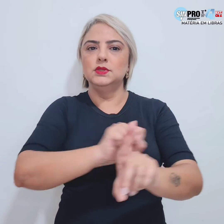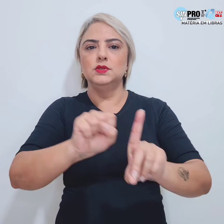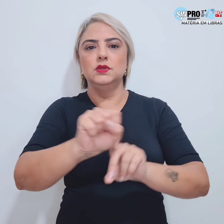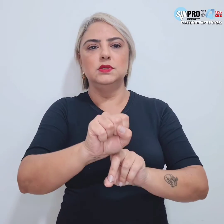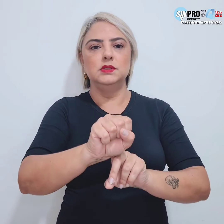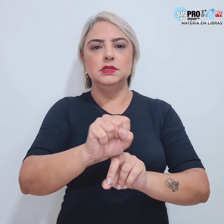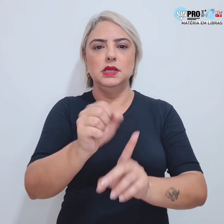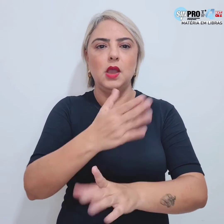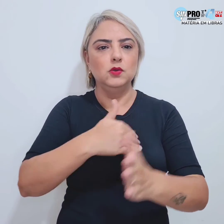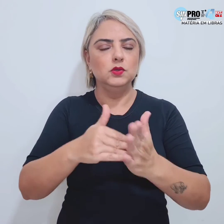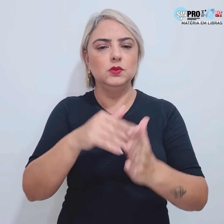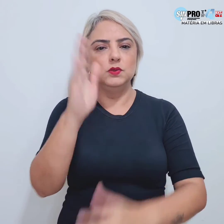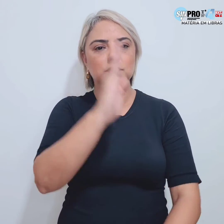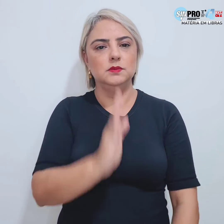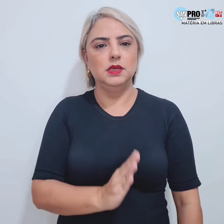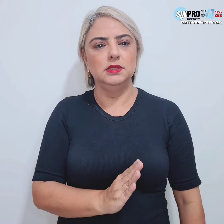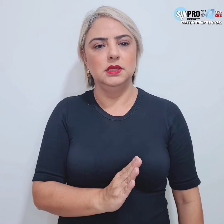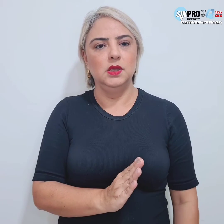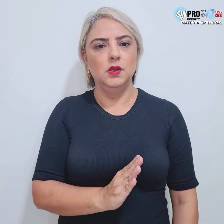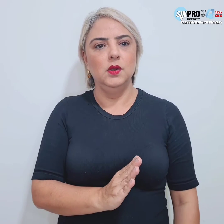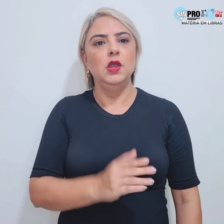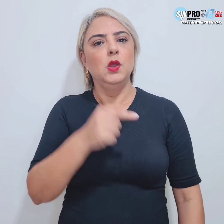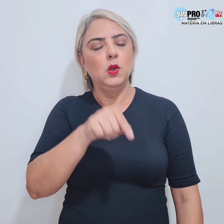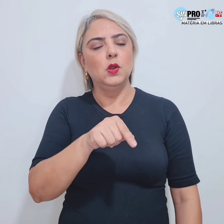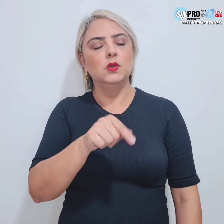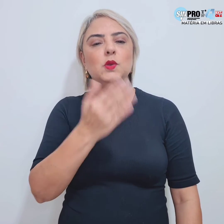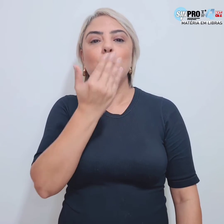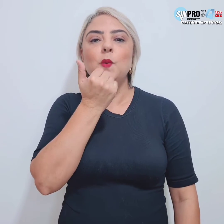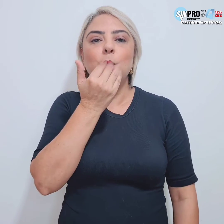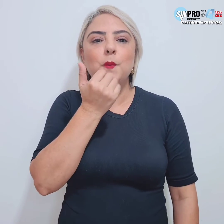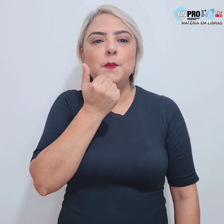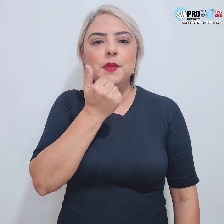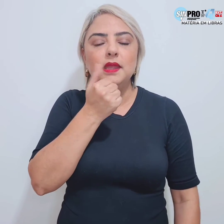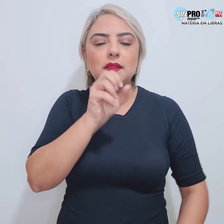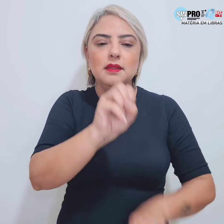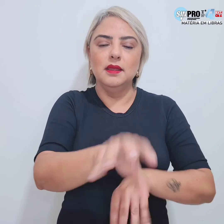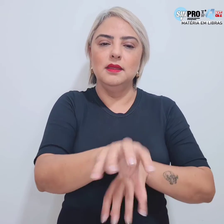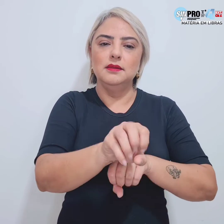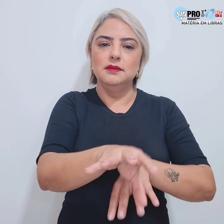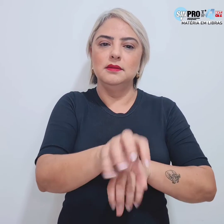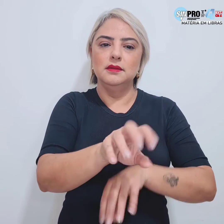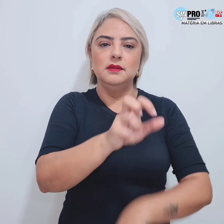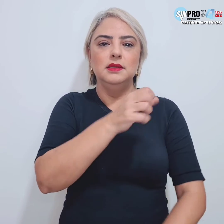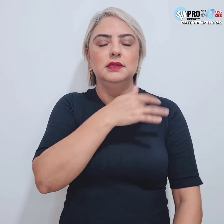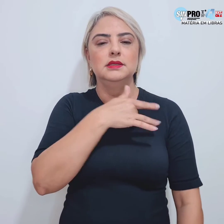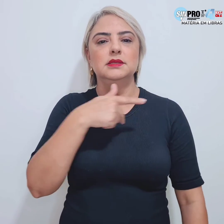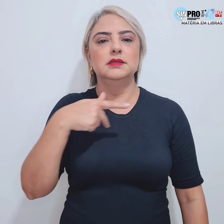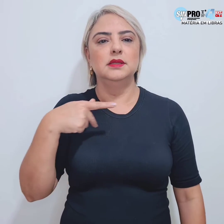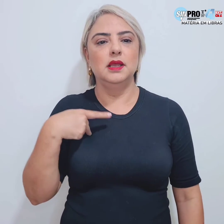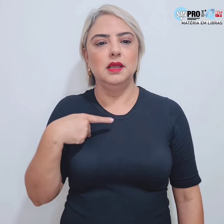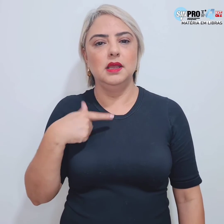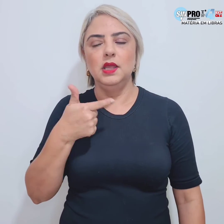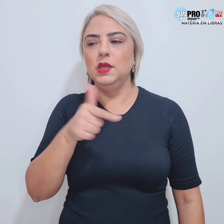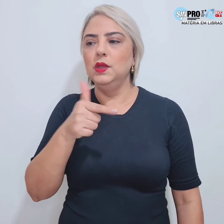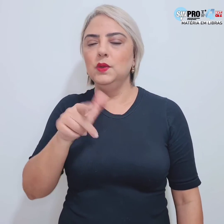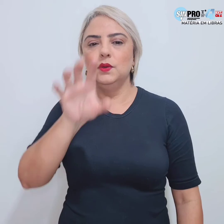todos no Brasil, e colocou comida, educação, saúde e outros direitos